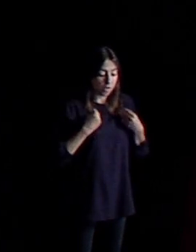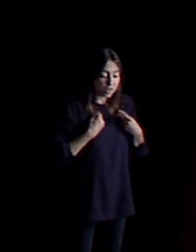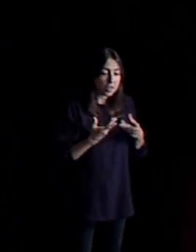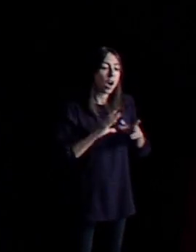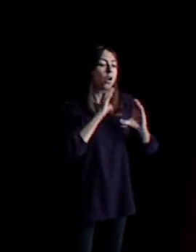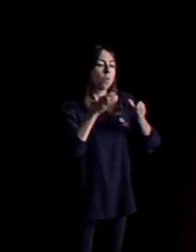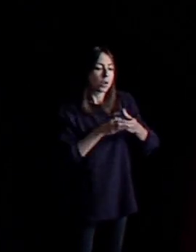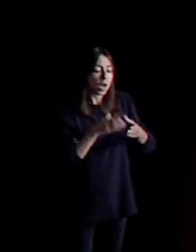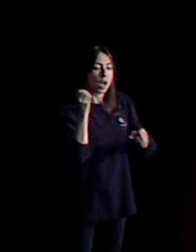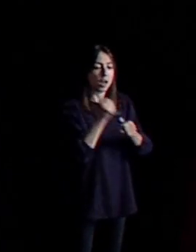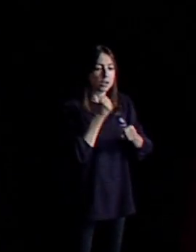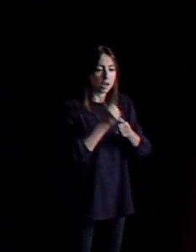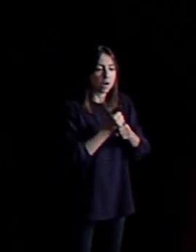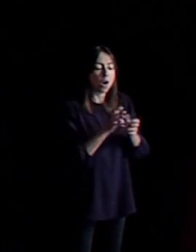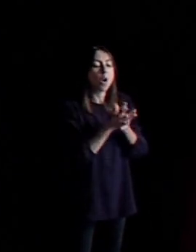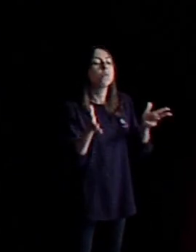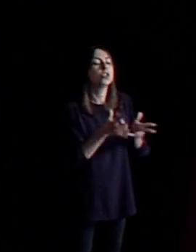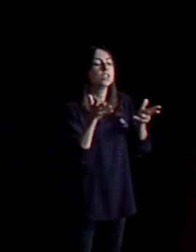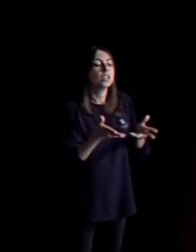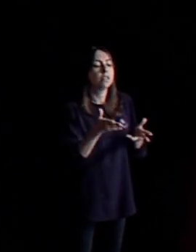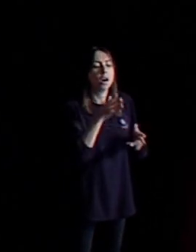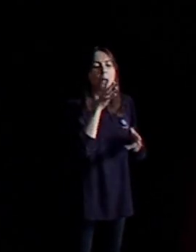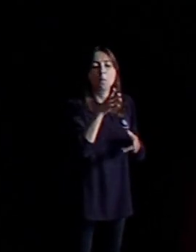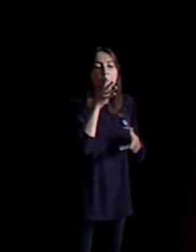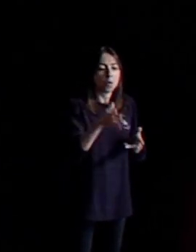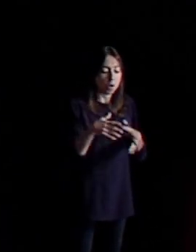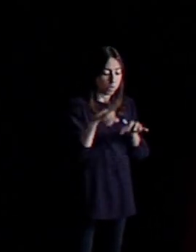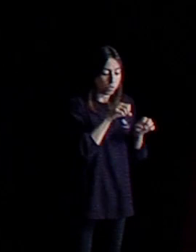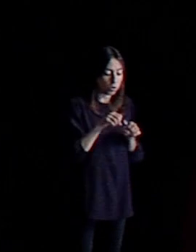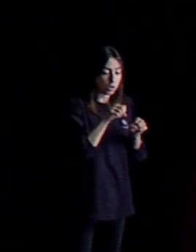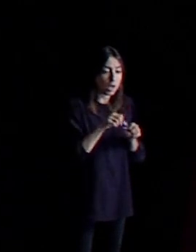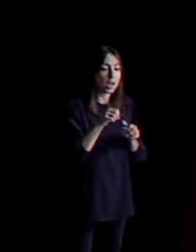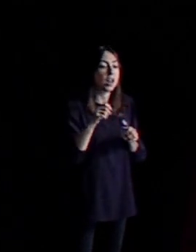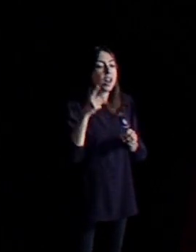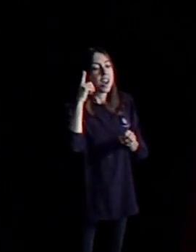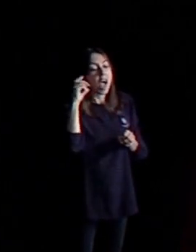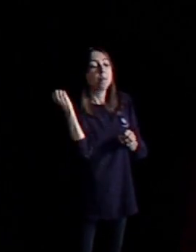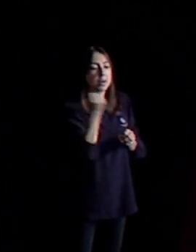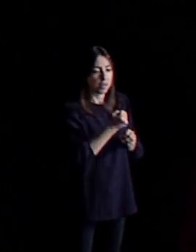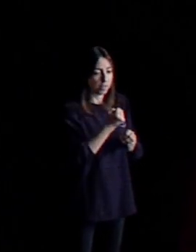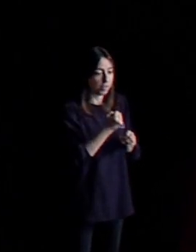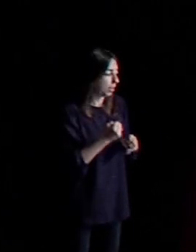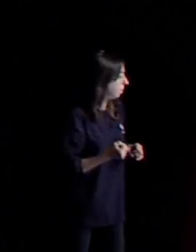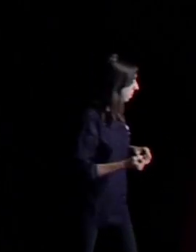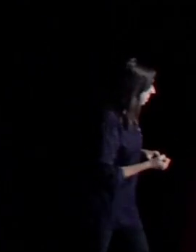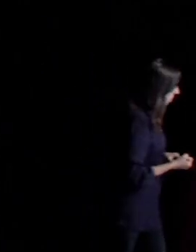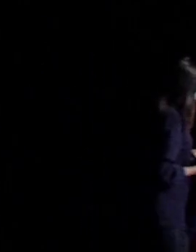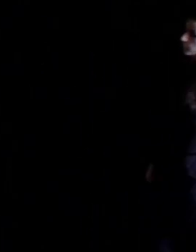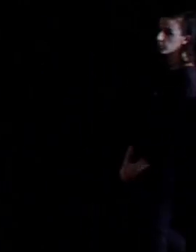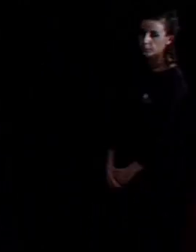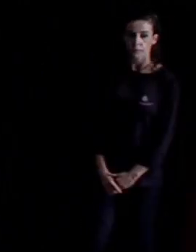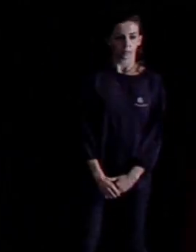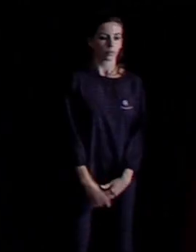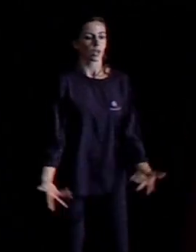el trabajo. ¿Qué lo motiva? Proteger y defender la amenaza percibida. ¿Quién son las víctimas?